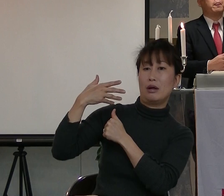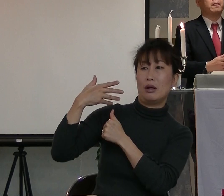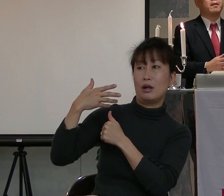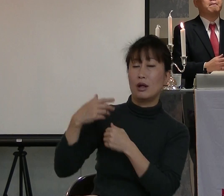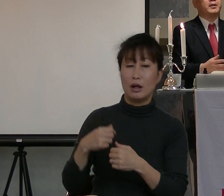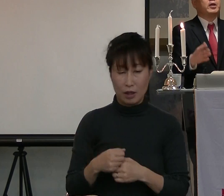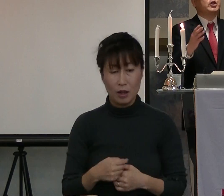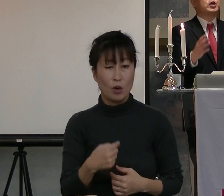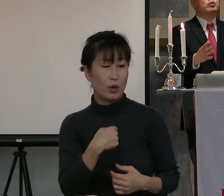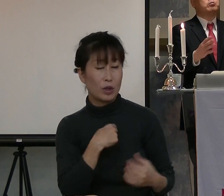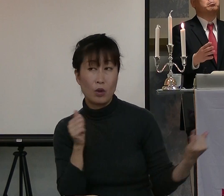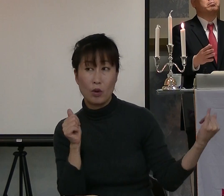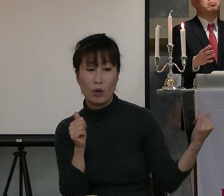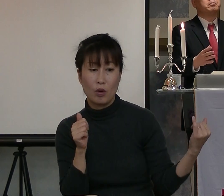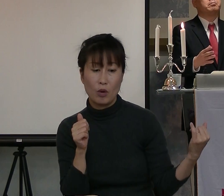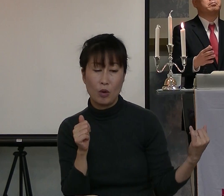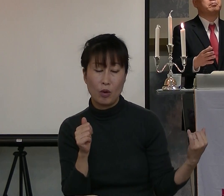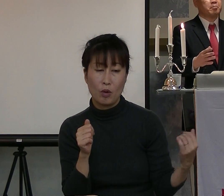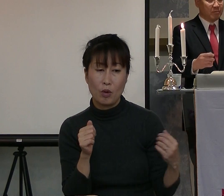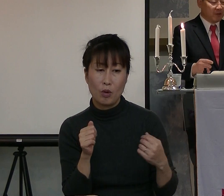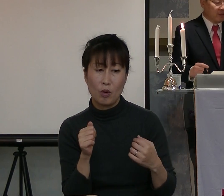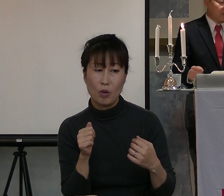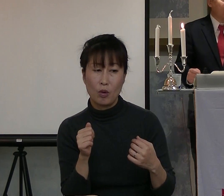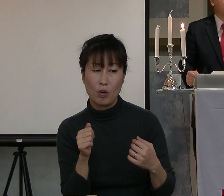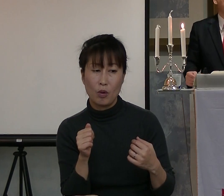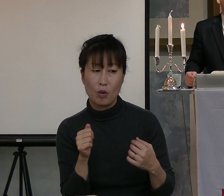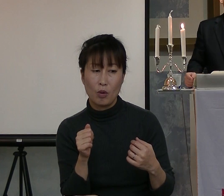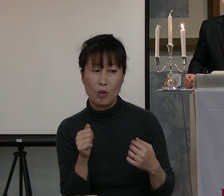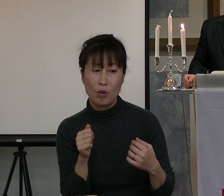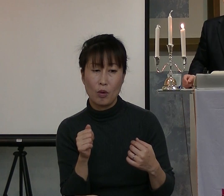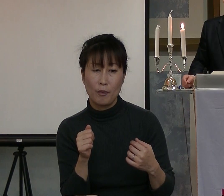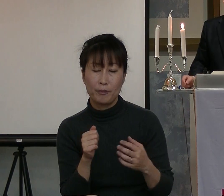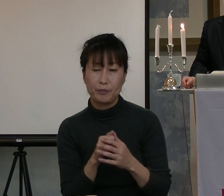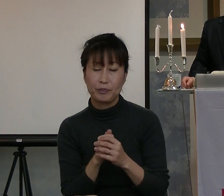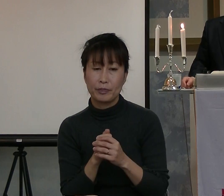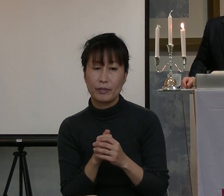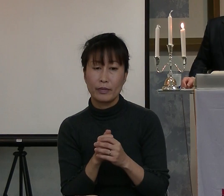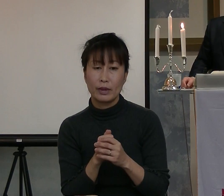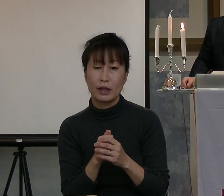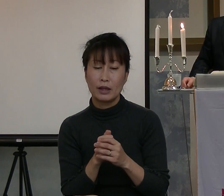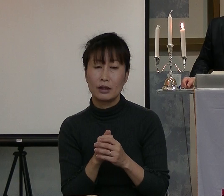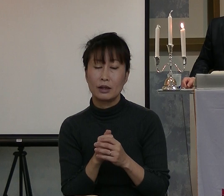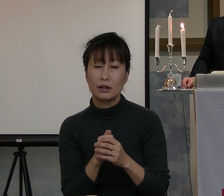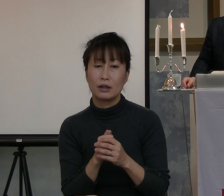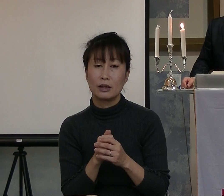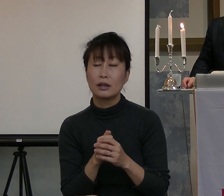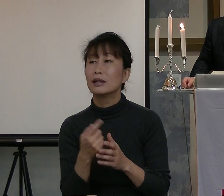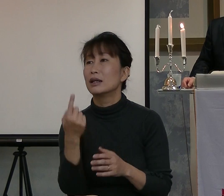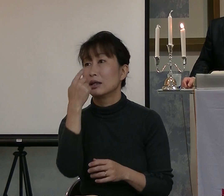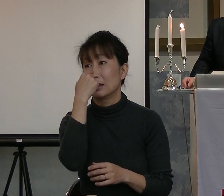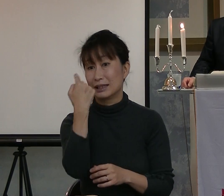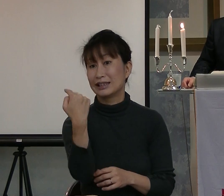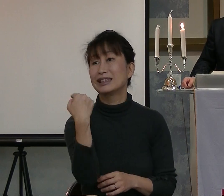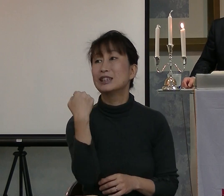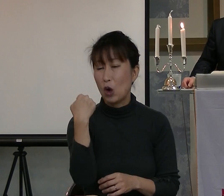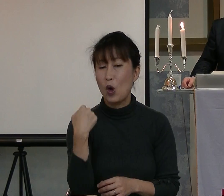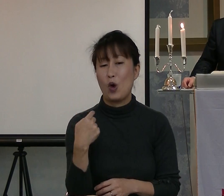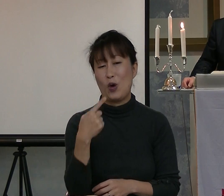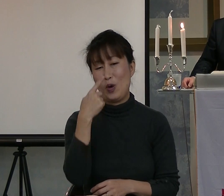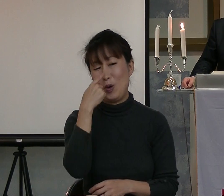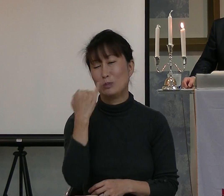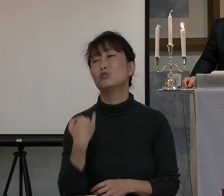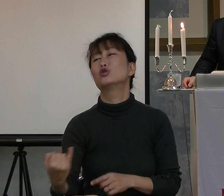結婚、まだ生きる。昨日うちの子供がエミが立派なこと言いま